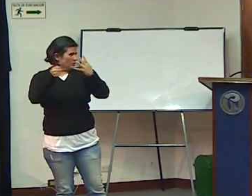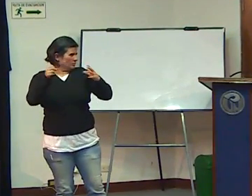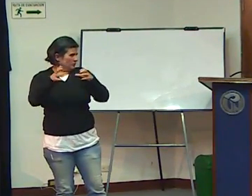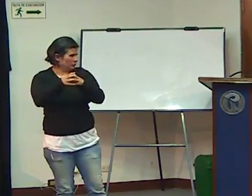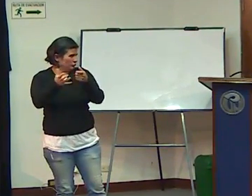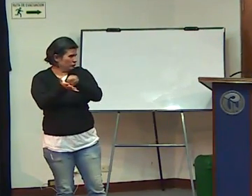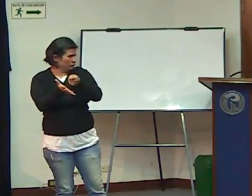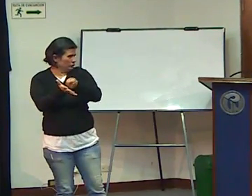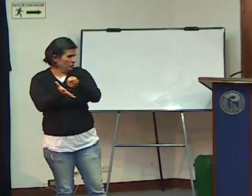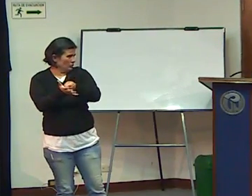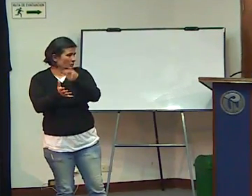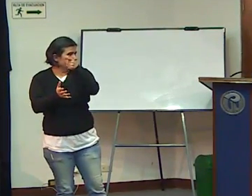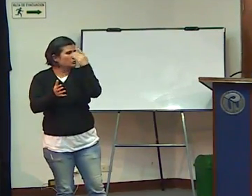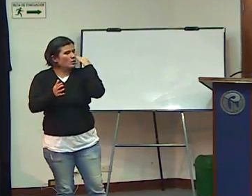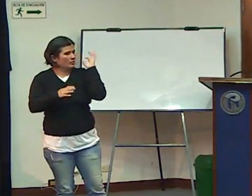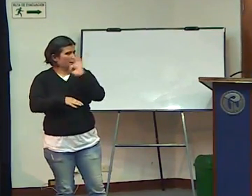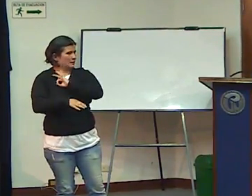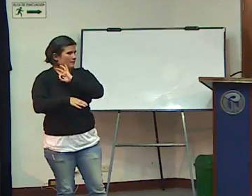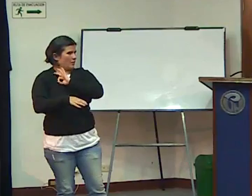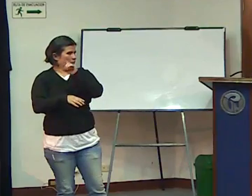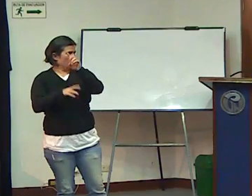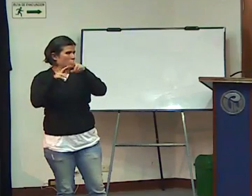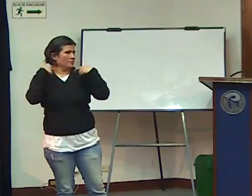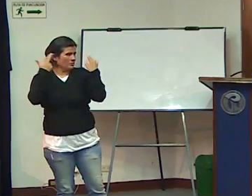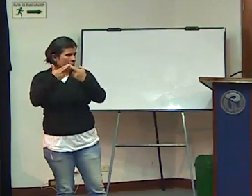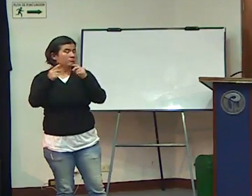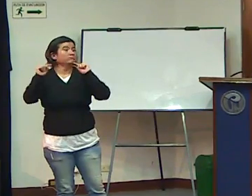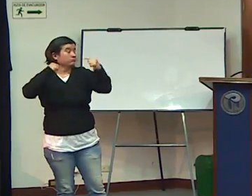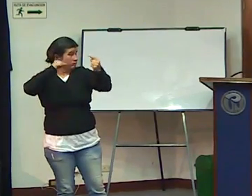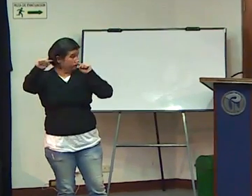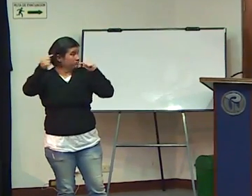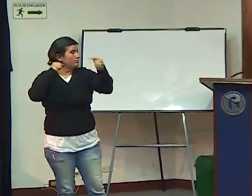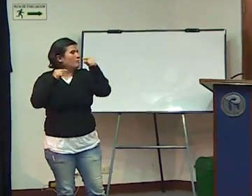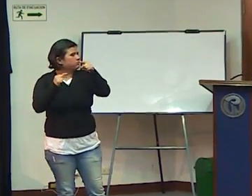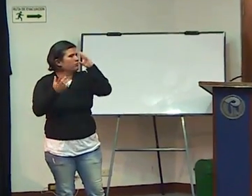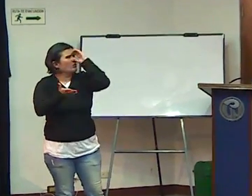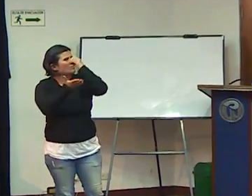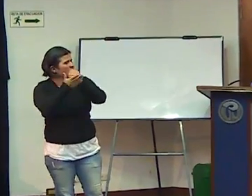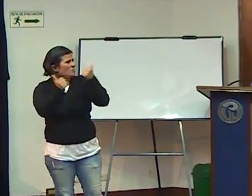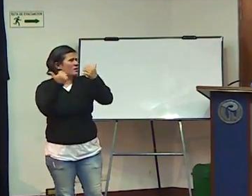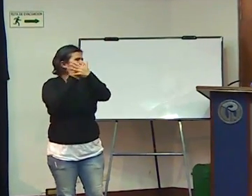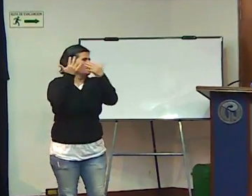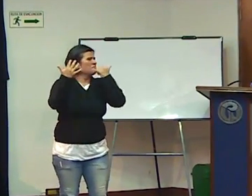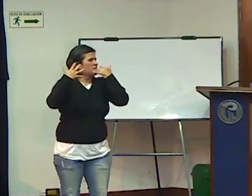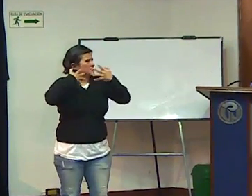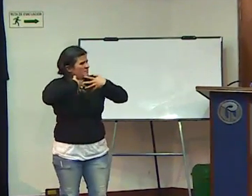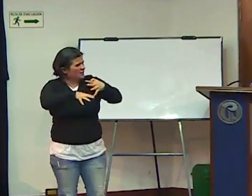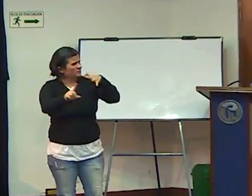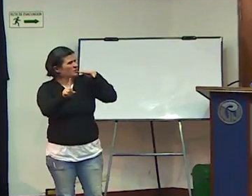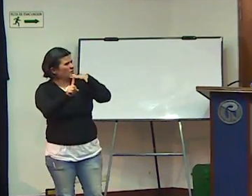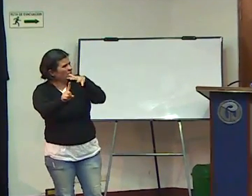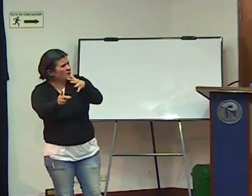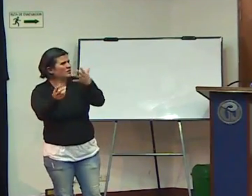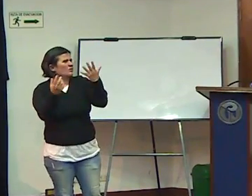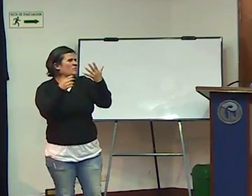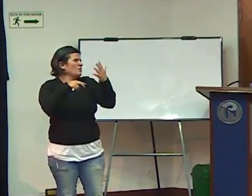pues eso sirve como construcción, pues allí se maneja la como una asociación y ahí